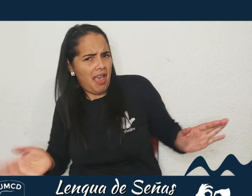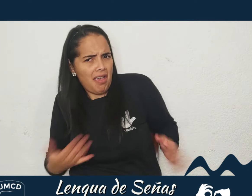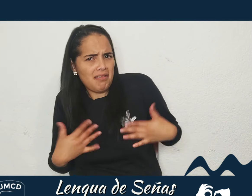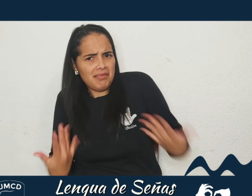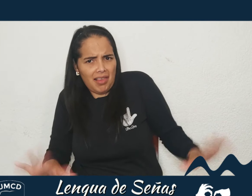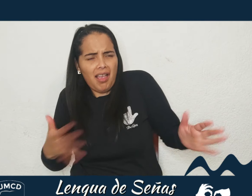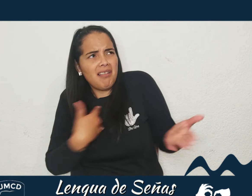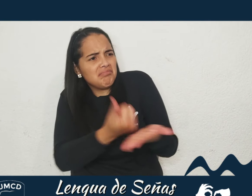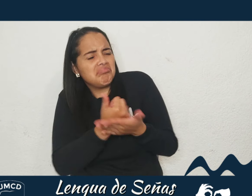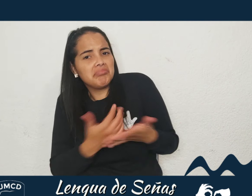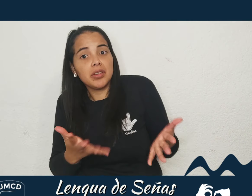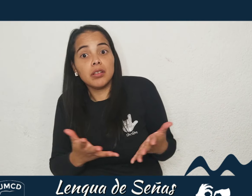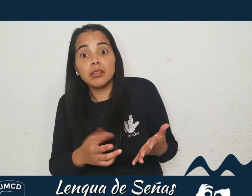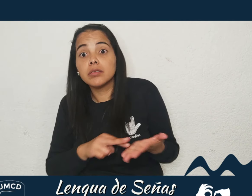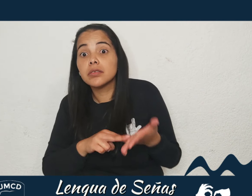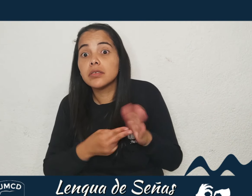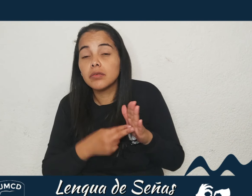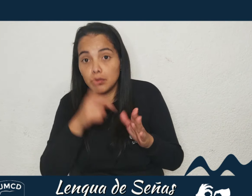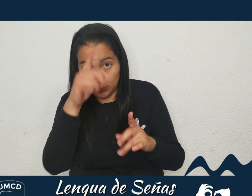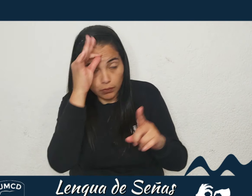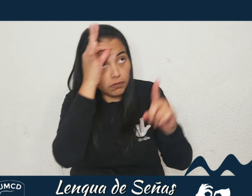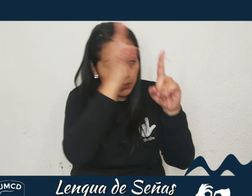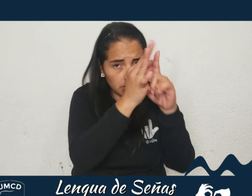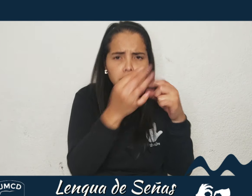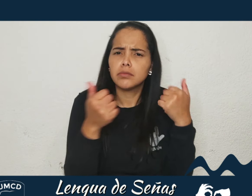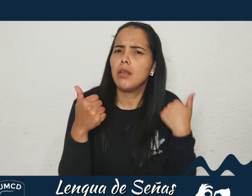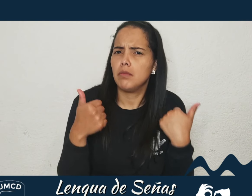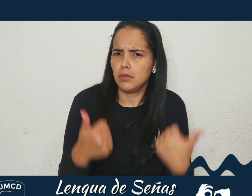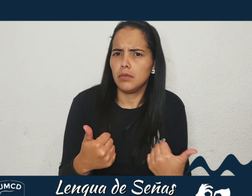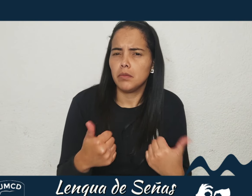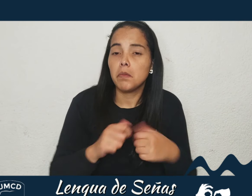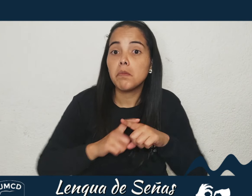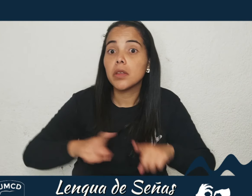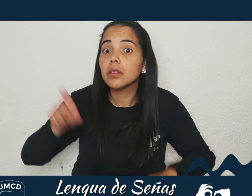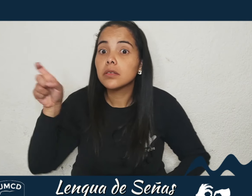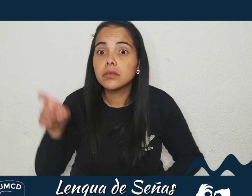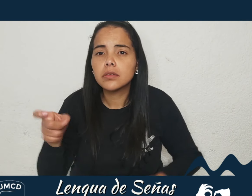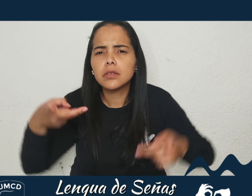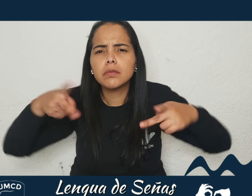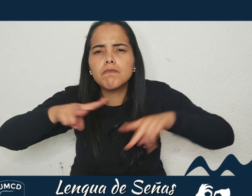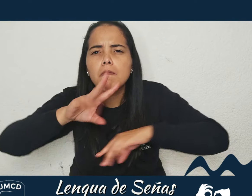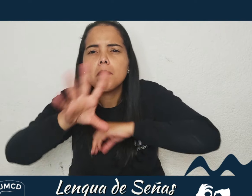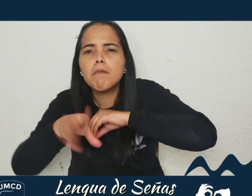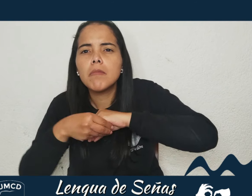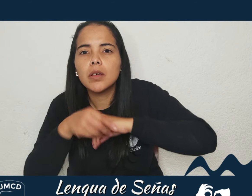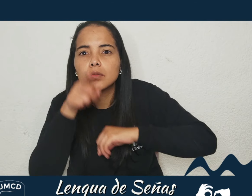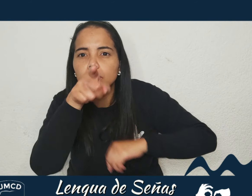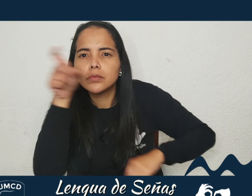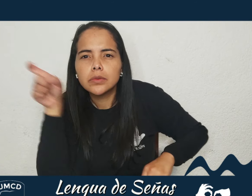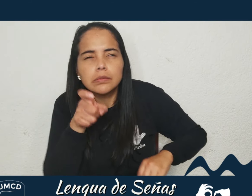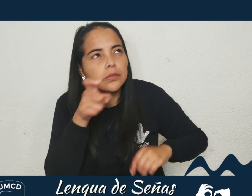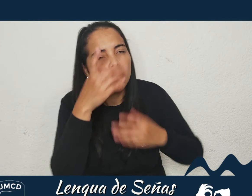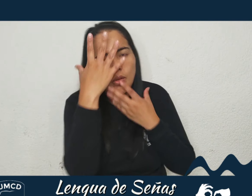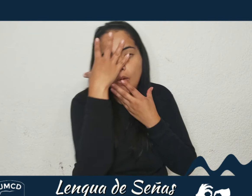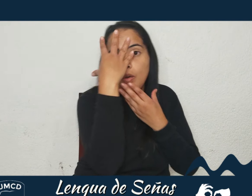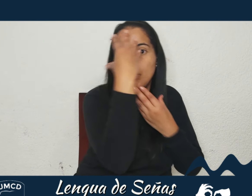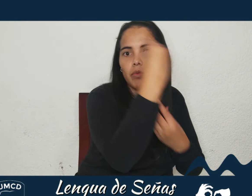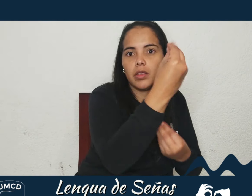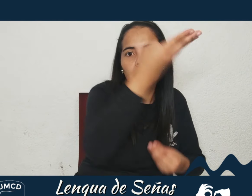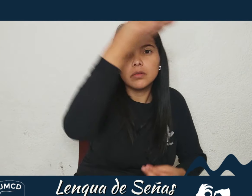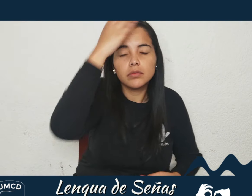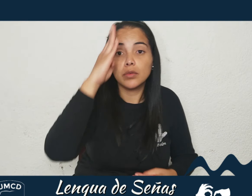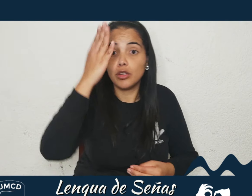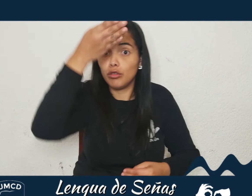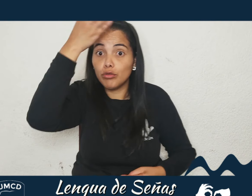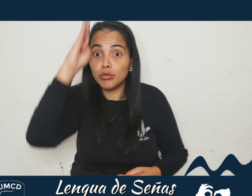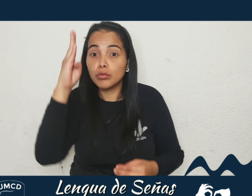la obediencia a lo que Dios dice que va a hacer. Y es ahí donde nosotros podemos ver de que la obra de Dios sí se